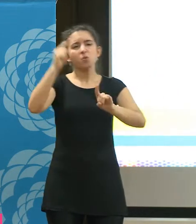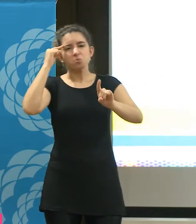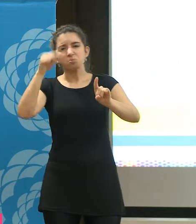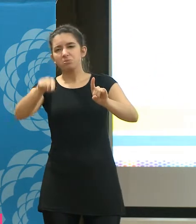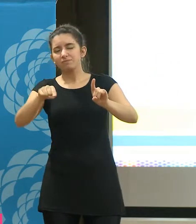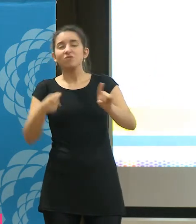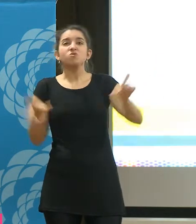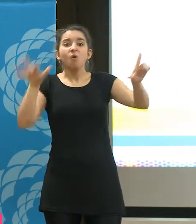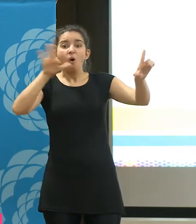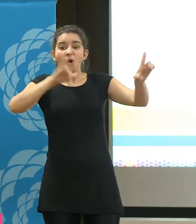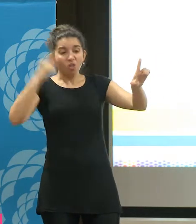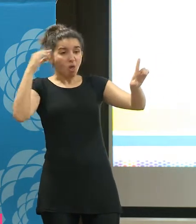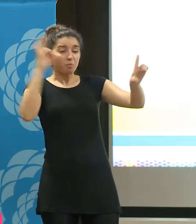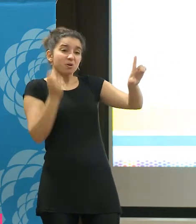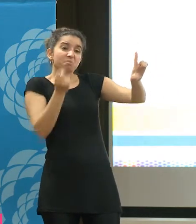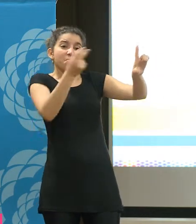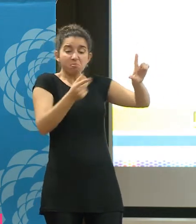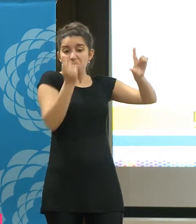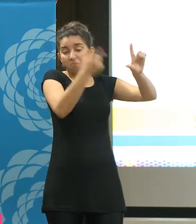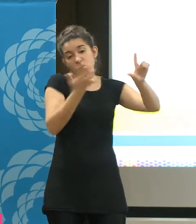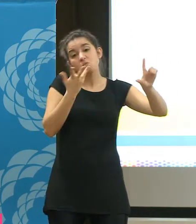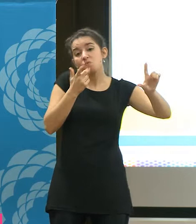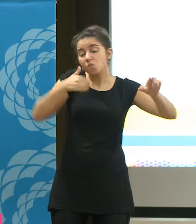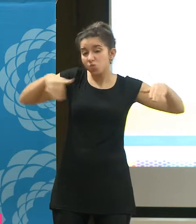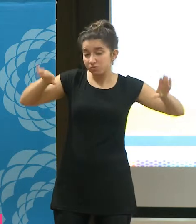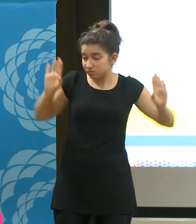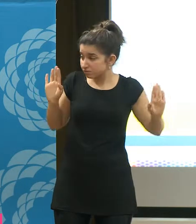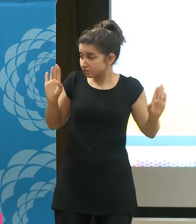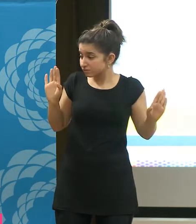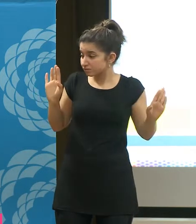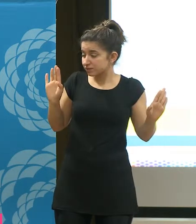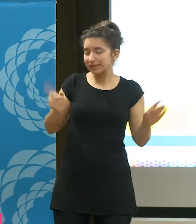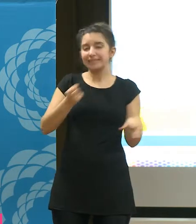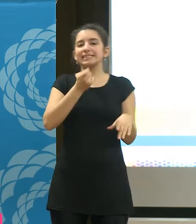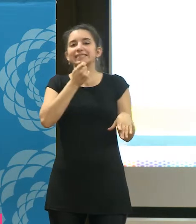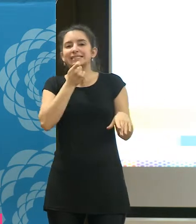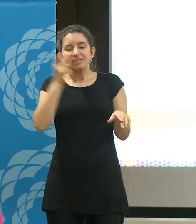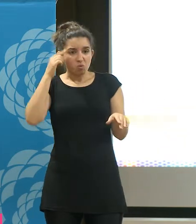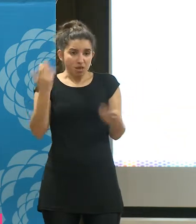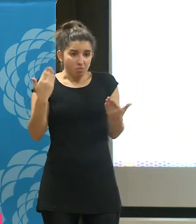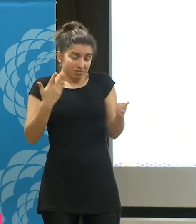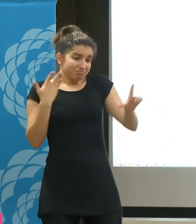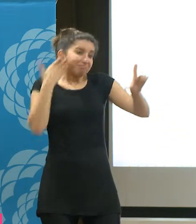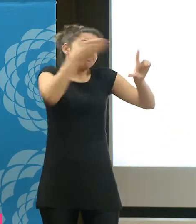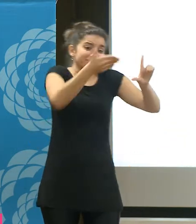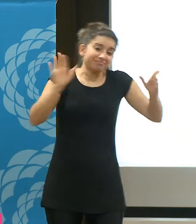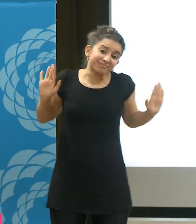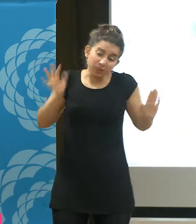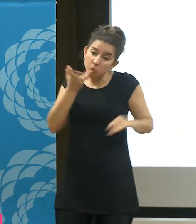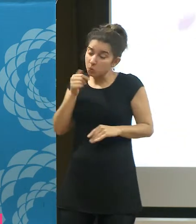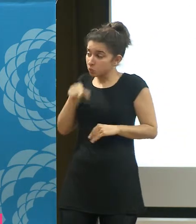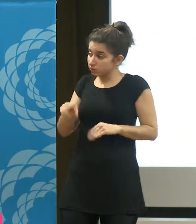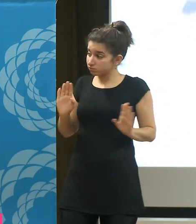opinar habitualmente sobre la programación de la televisión y que lo harían si tuviesen posibilidades. Un dato que